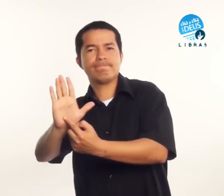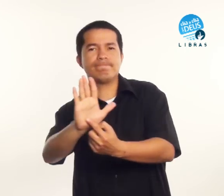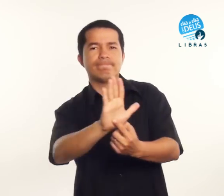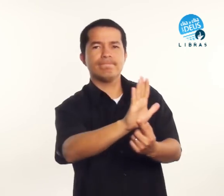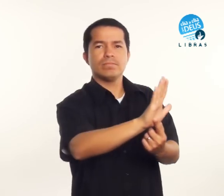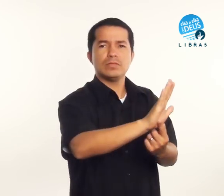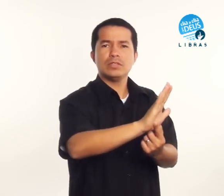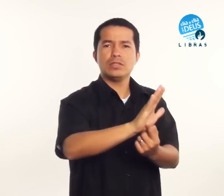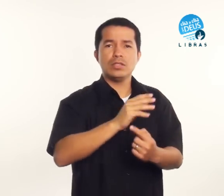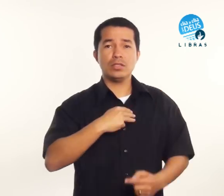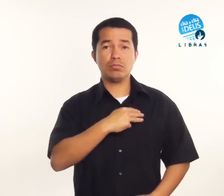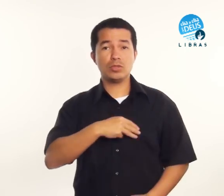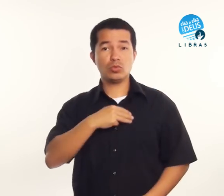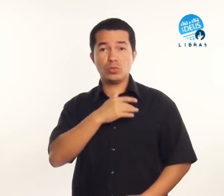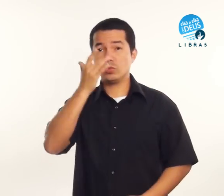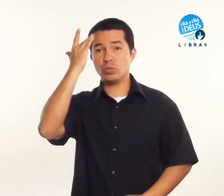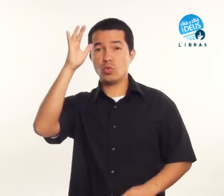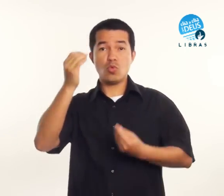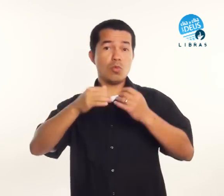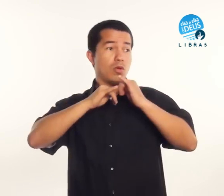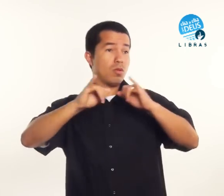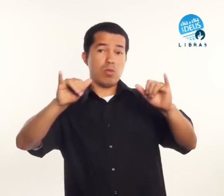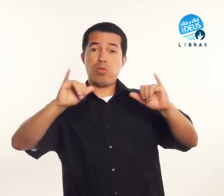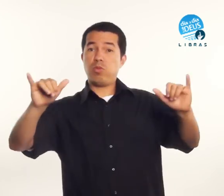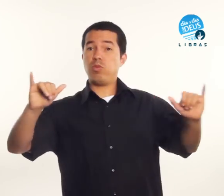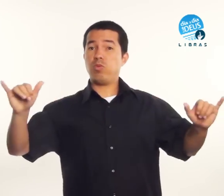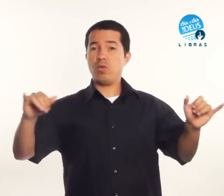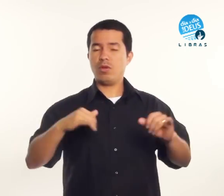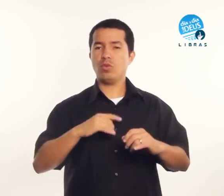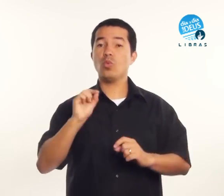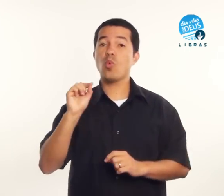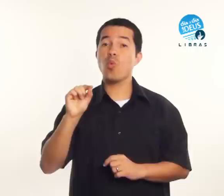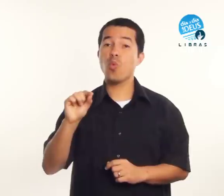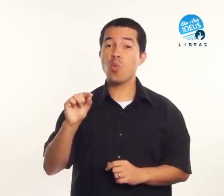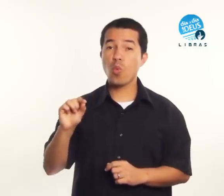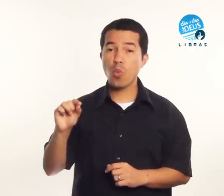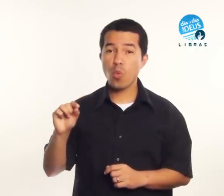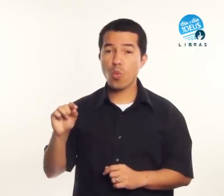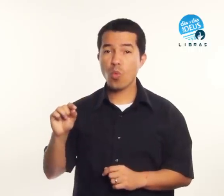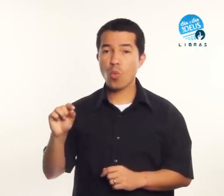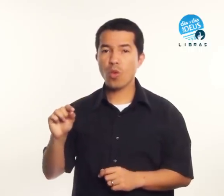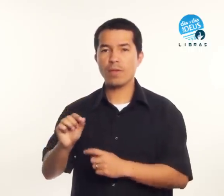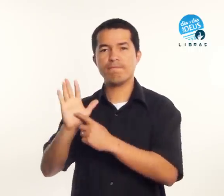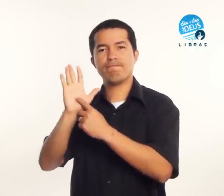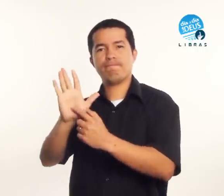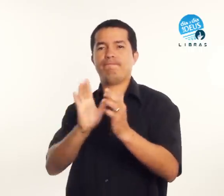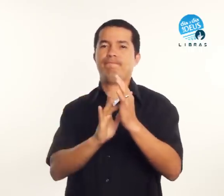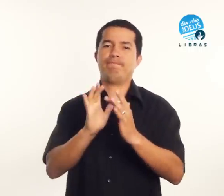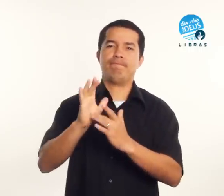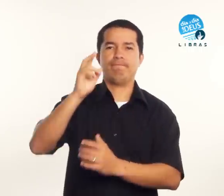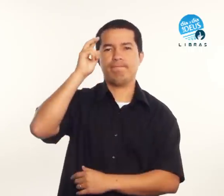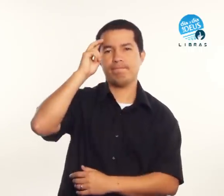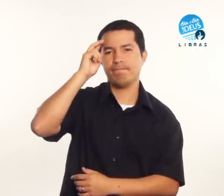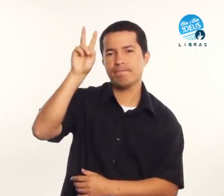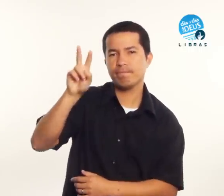anunciar a mensagem do Evangelho. Até que eles descobriram dentro daquela mesma cultura uma